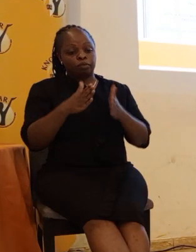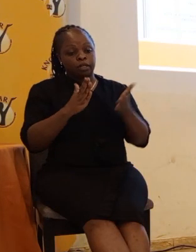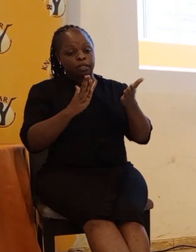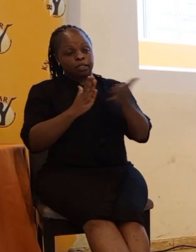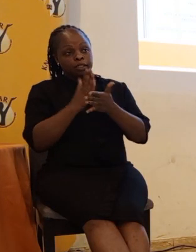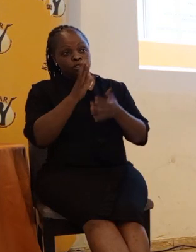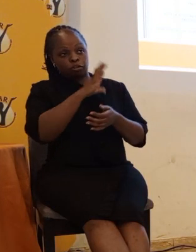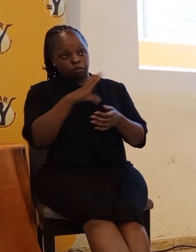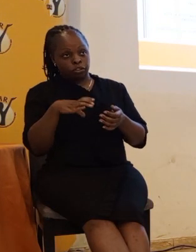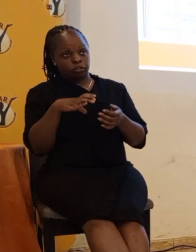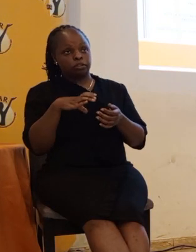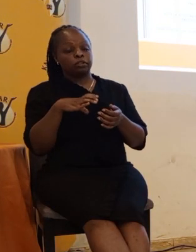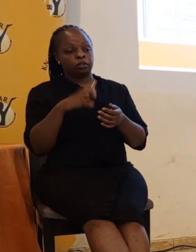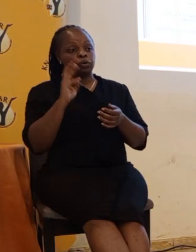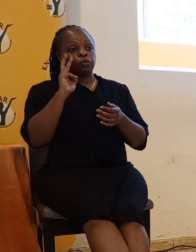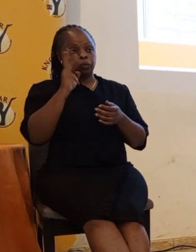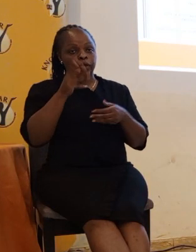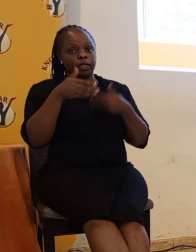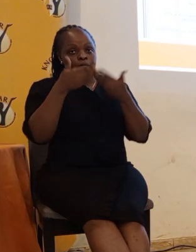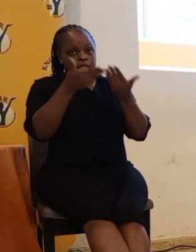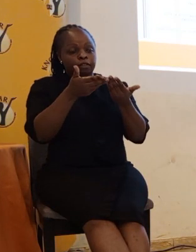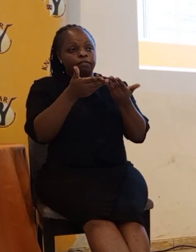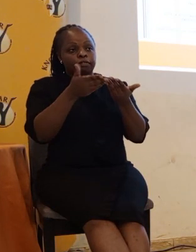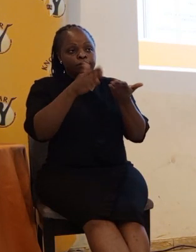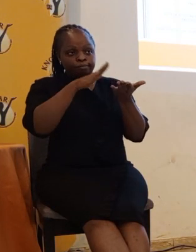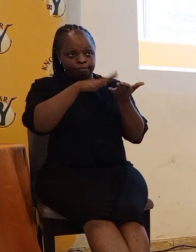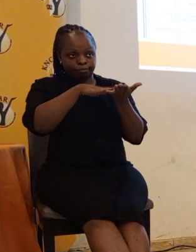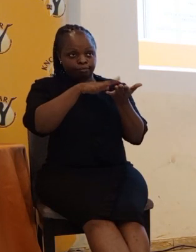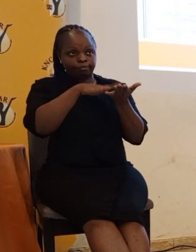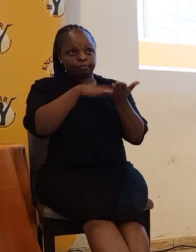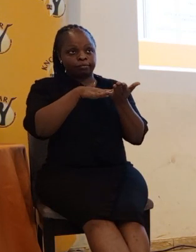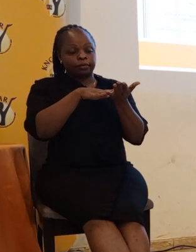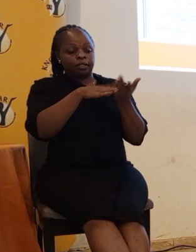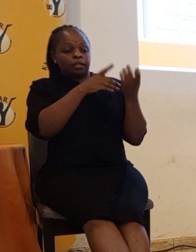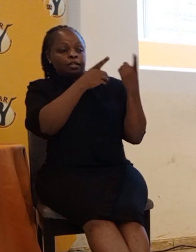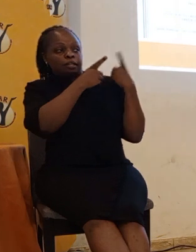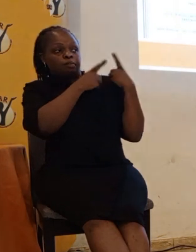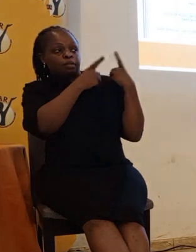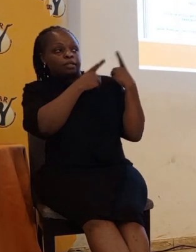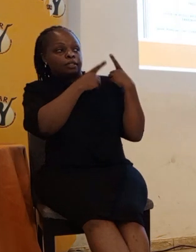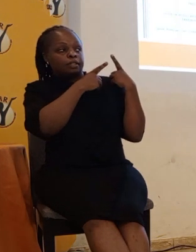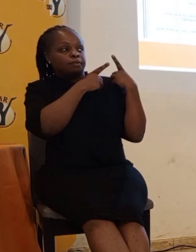Binadamu atatoa hotuba kulingana na vile